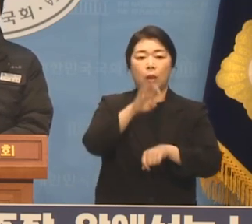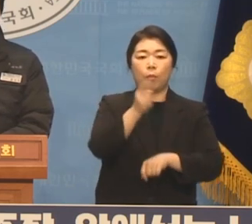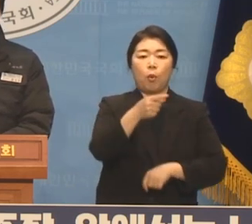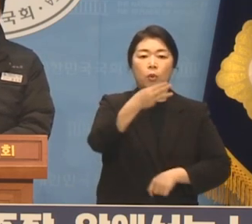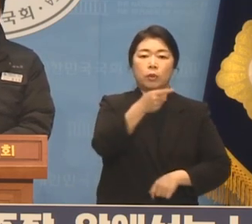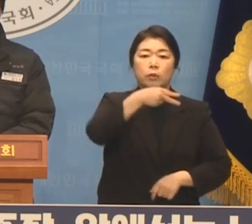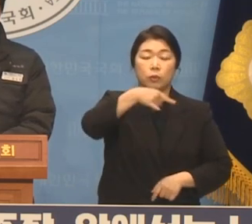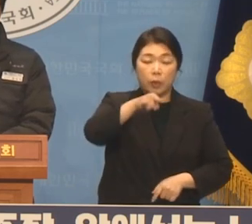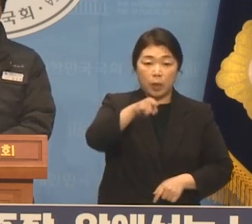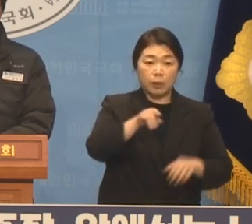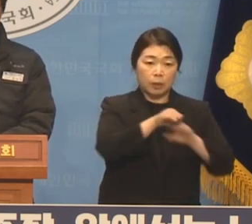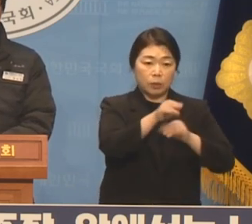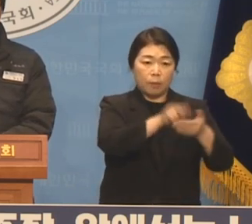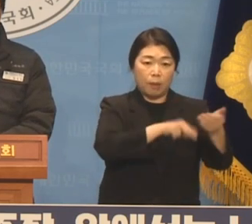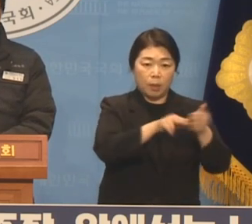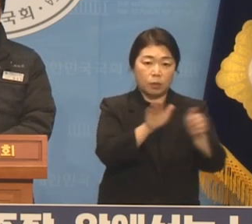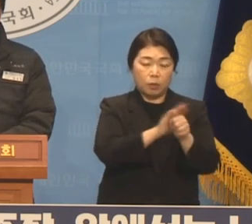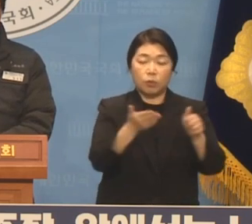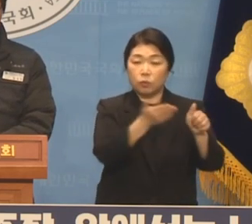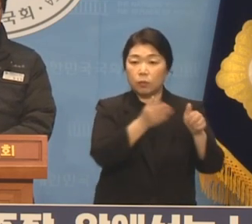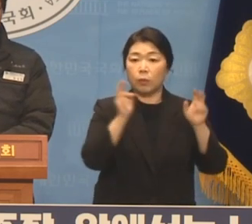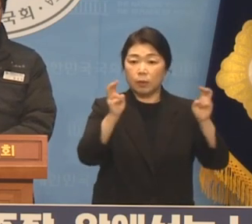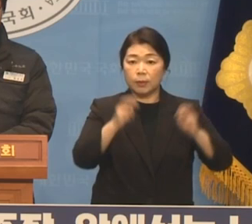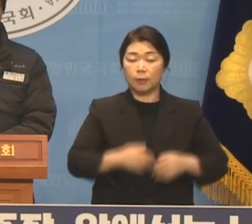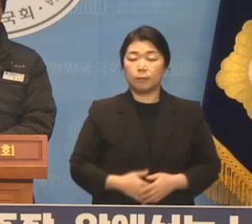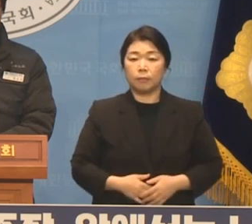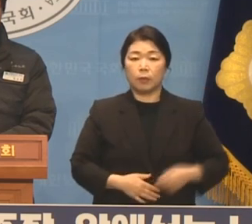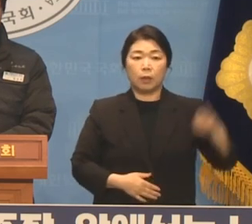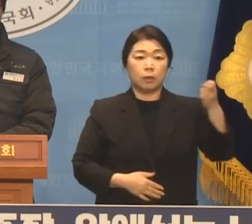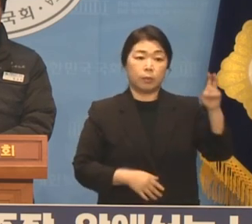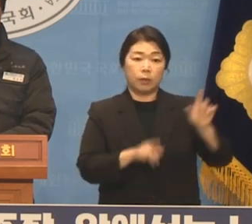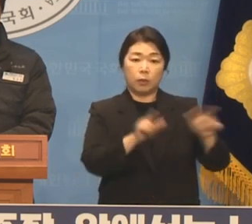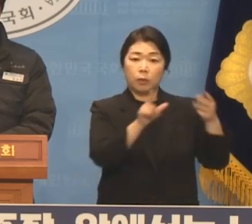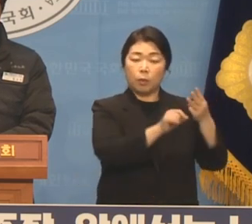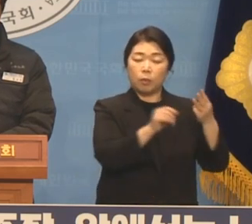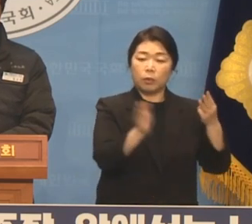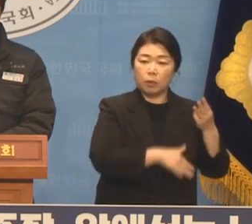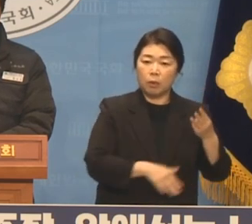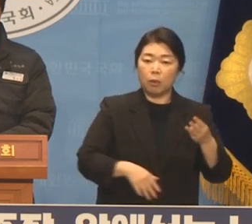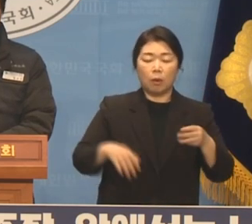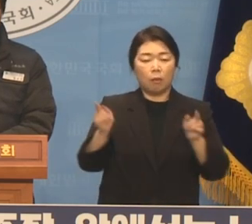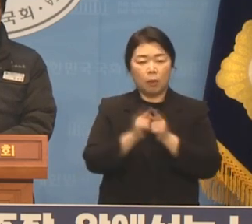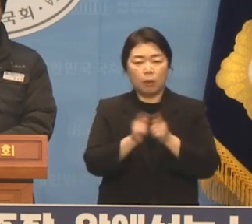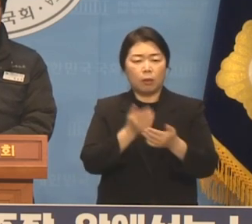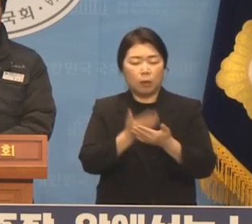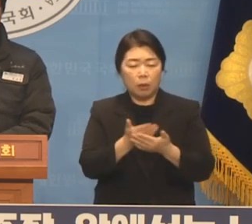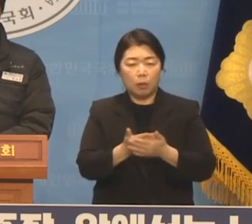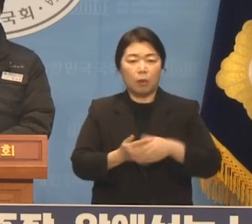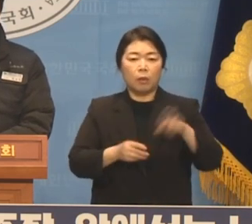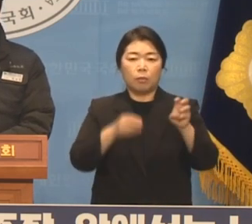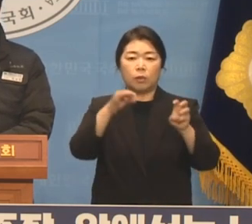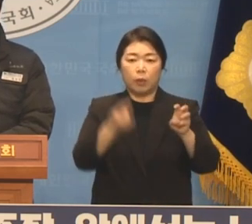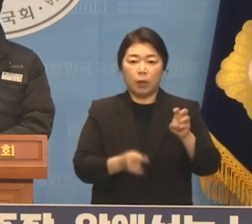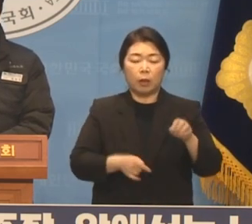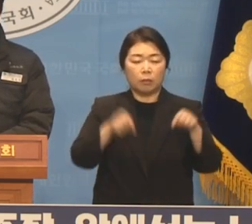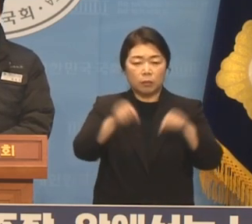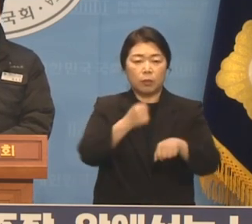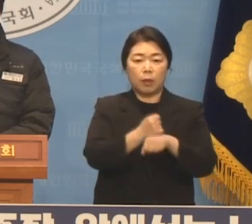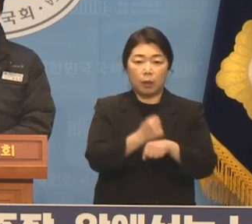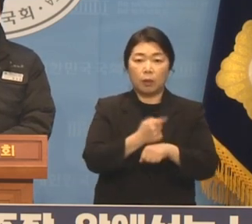회사입니다. 2년 전 22년 3월부터 30여 차례 사측과 교섭을 진행하고